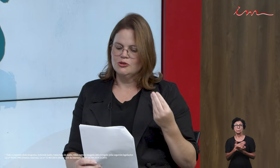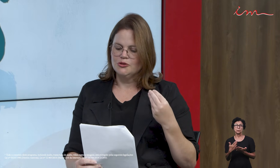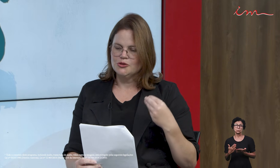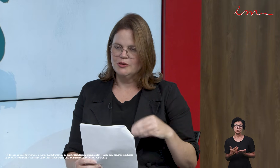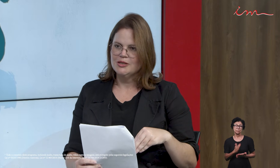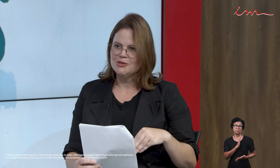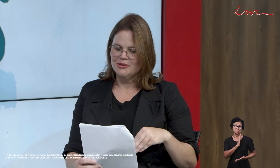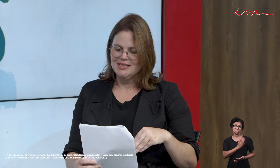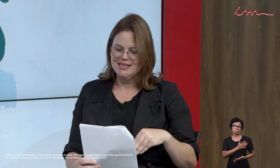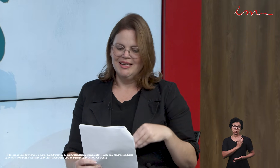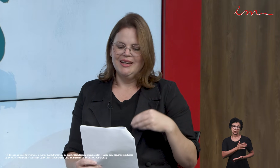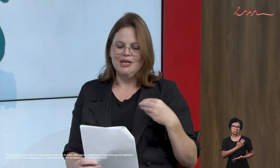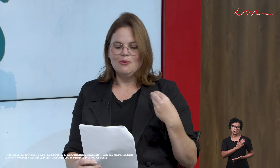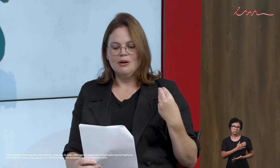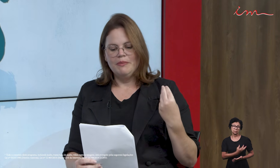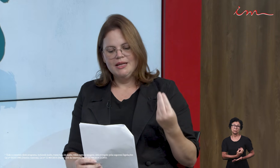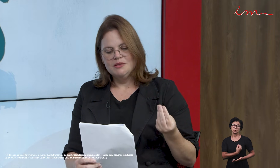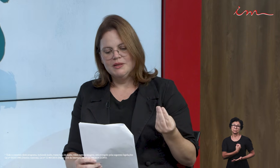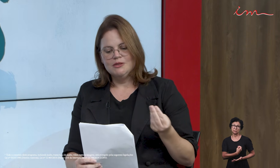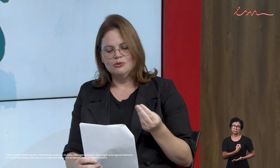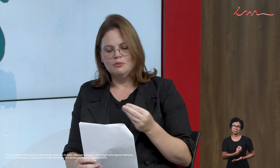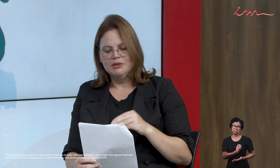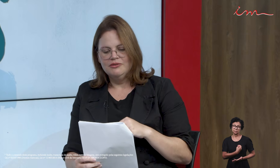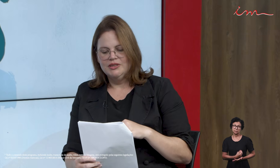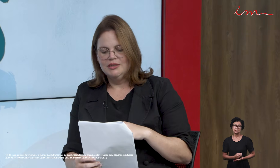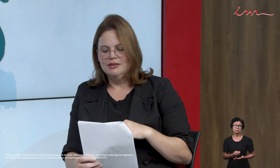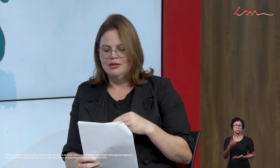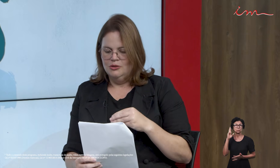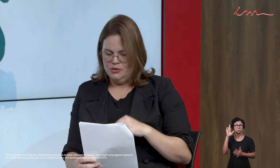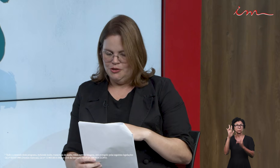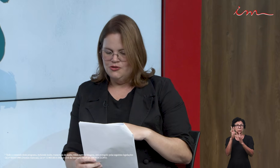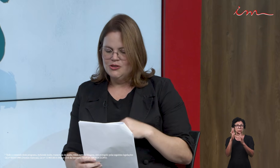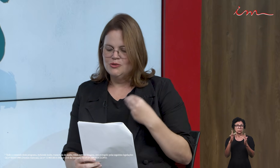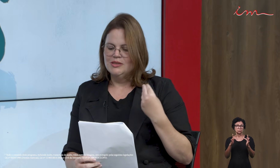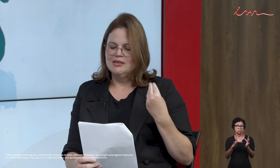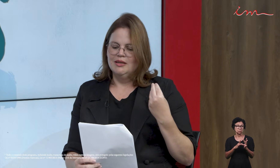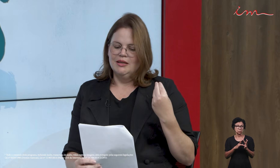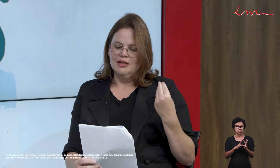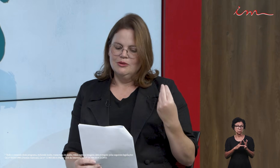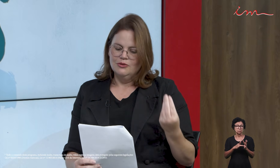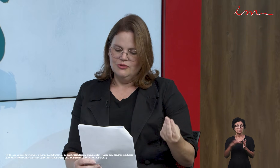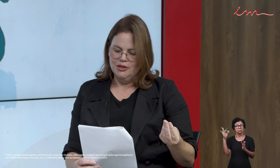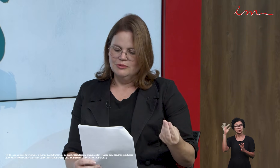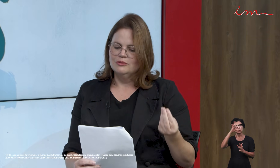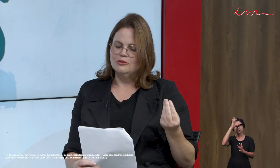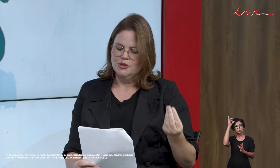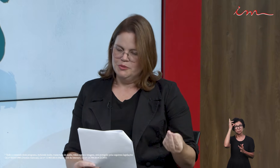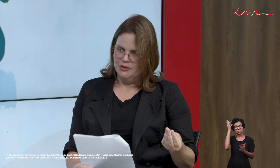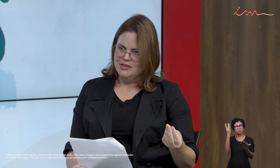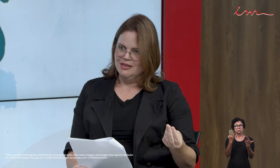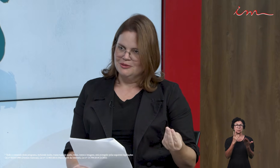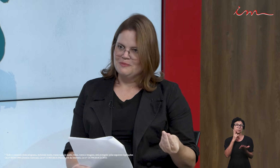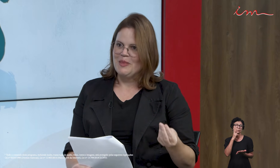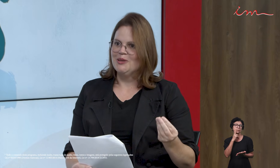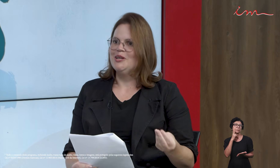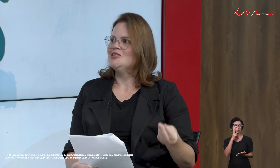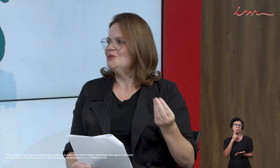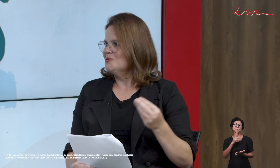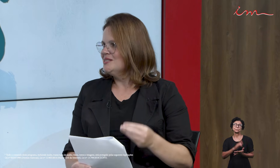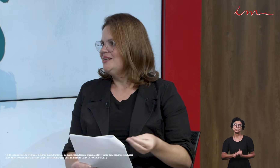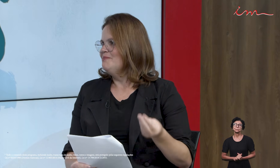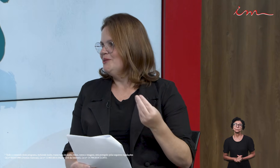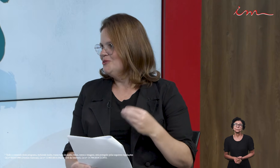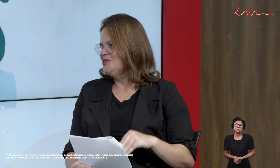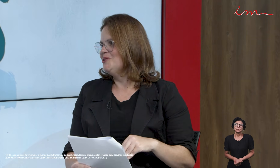circuncisão dos nossos corações e com a participação do pão da vida, o Senhor Jesus, e do vinho do Espírito Santo. Então, ele